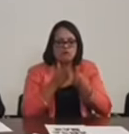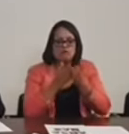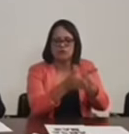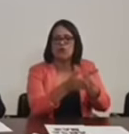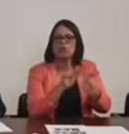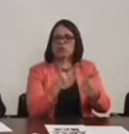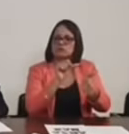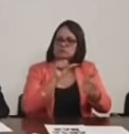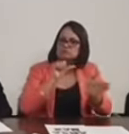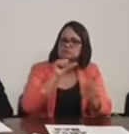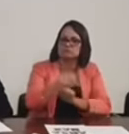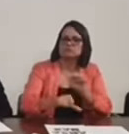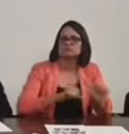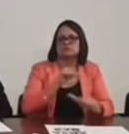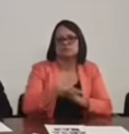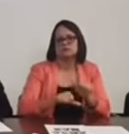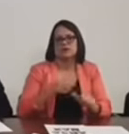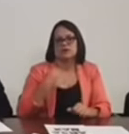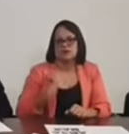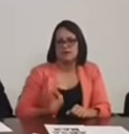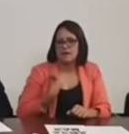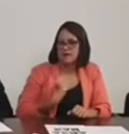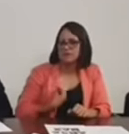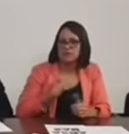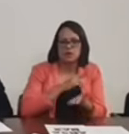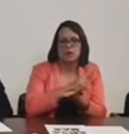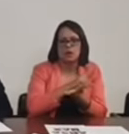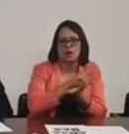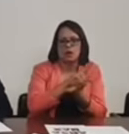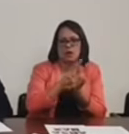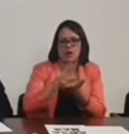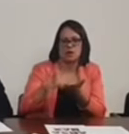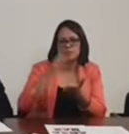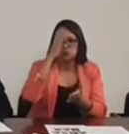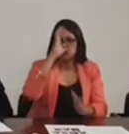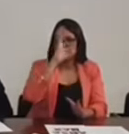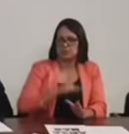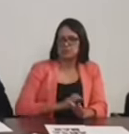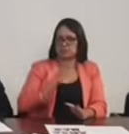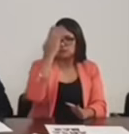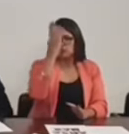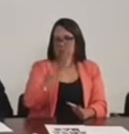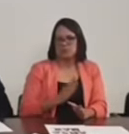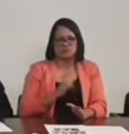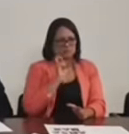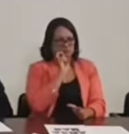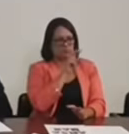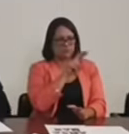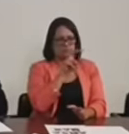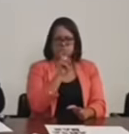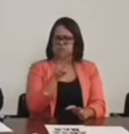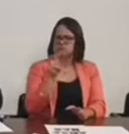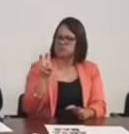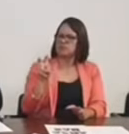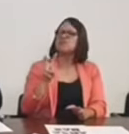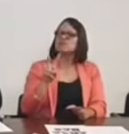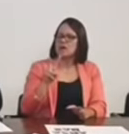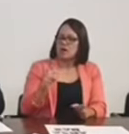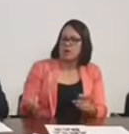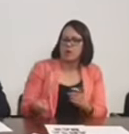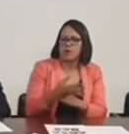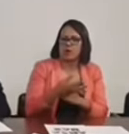mudar a vida de muito do que o cidadão brasileiro vem vendo hoje, que é a